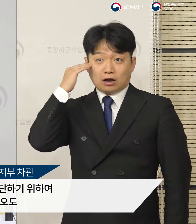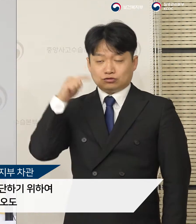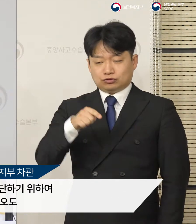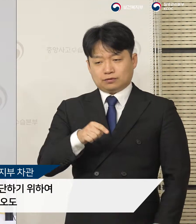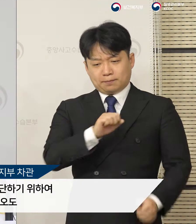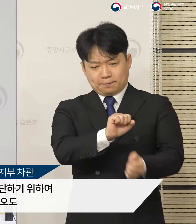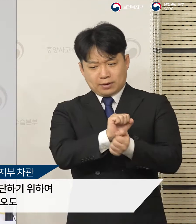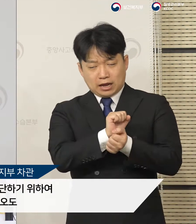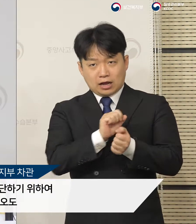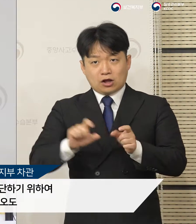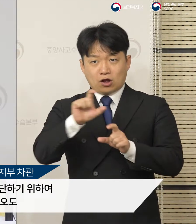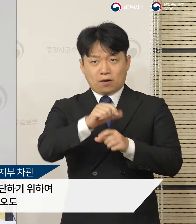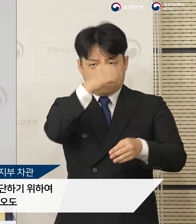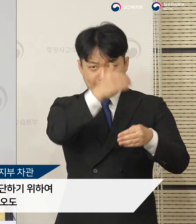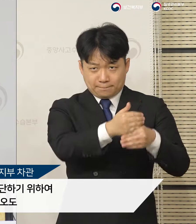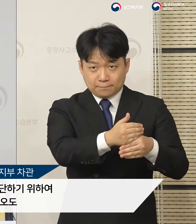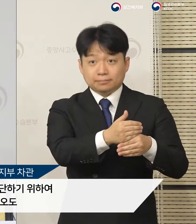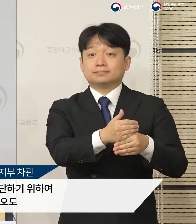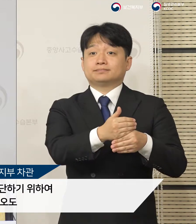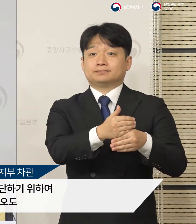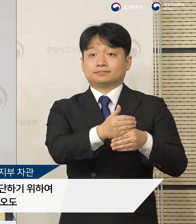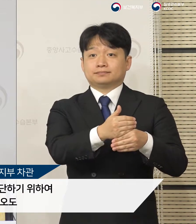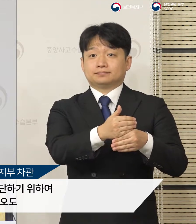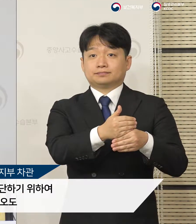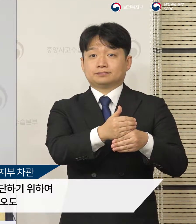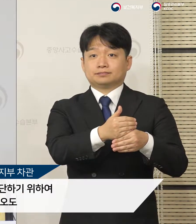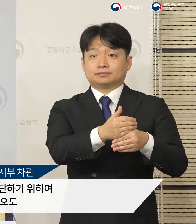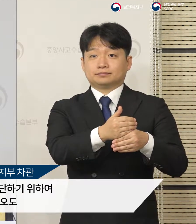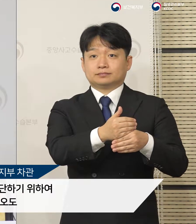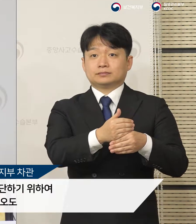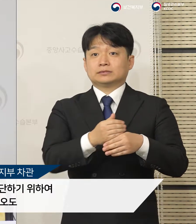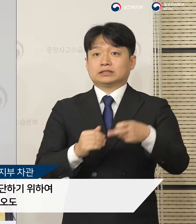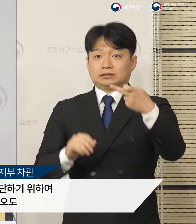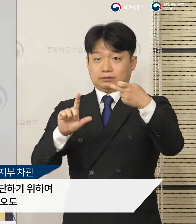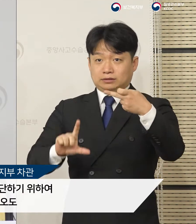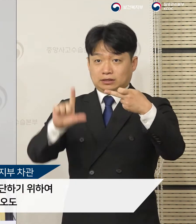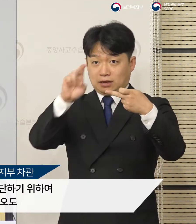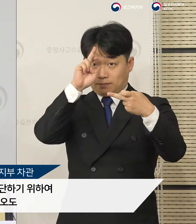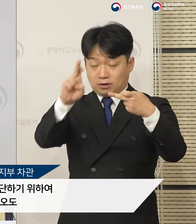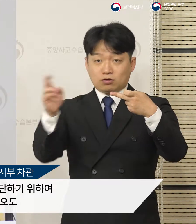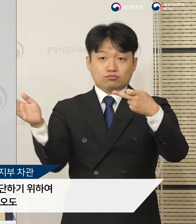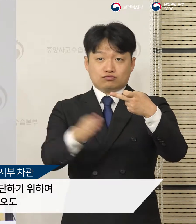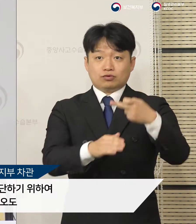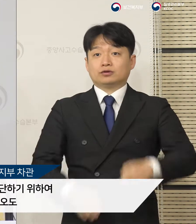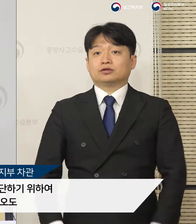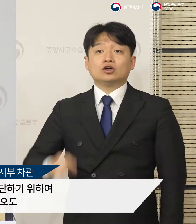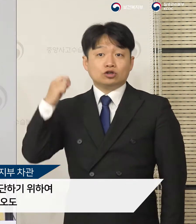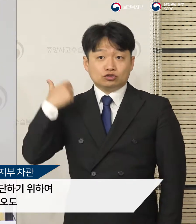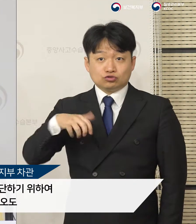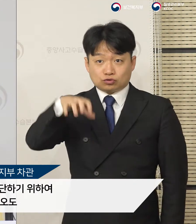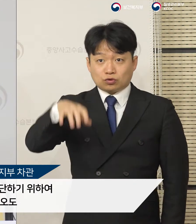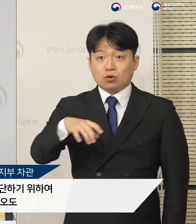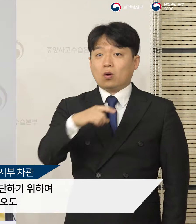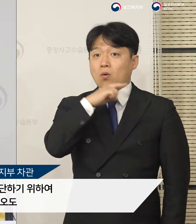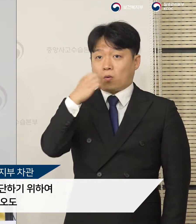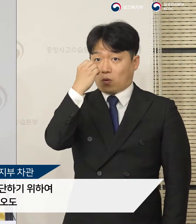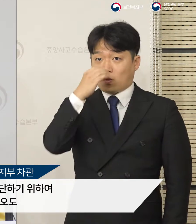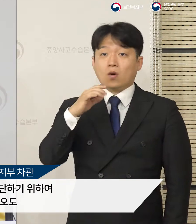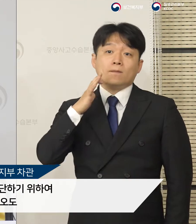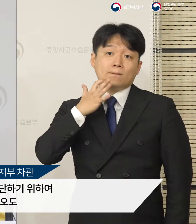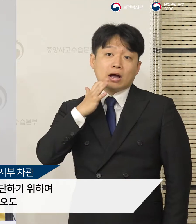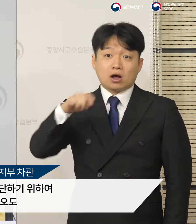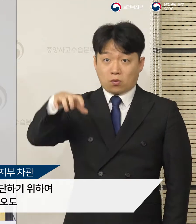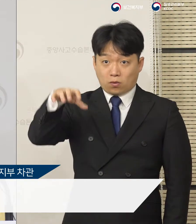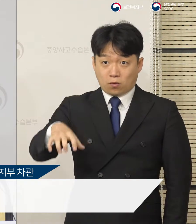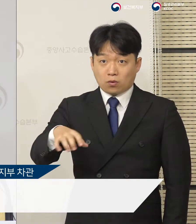코로나19의 국내 유입을 보다 적극적으로 차단하기 위하여 12일 0시부터 중국 본토 이외에 홍콩과